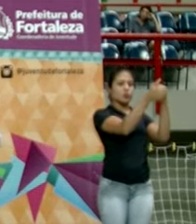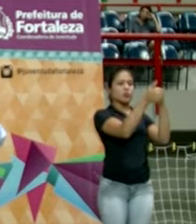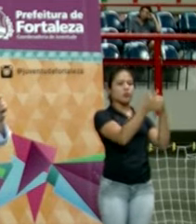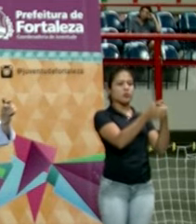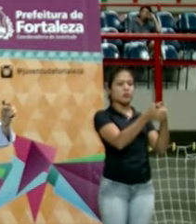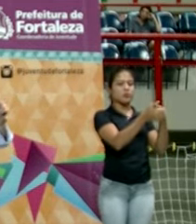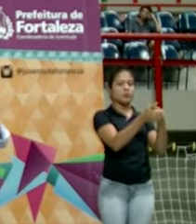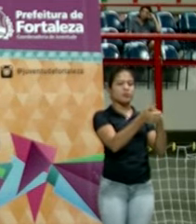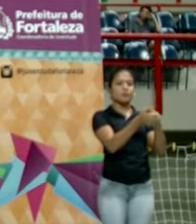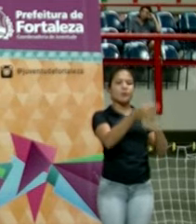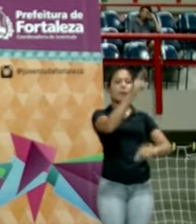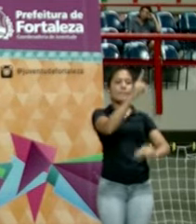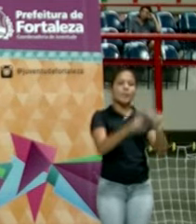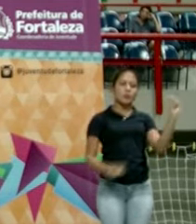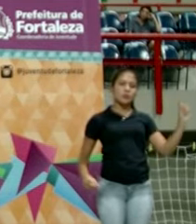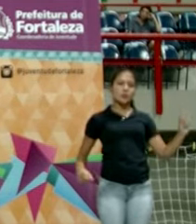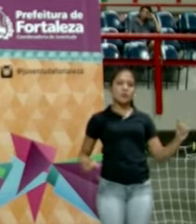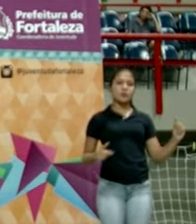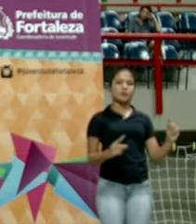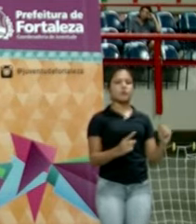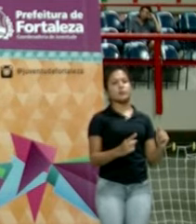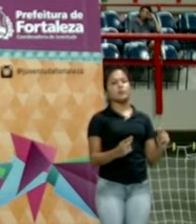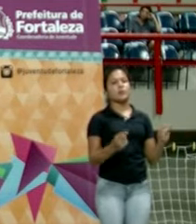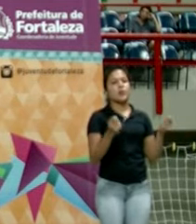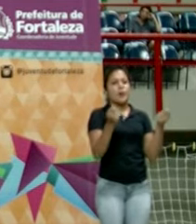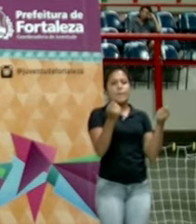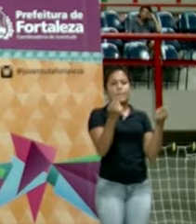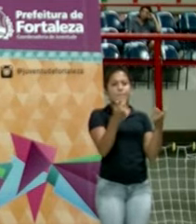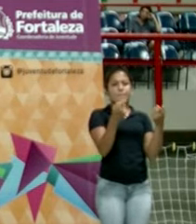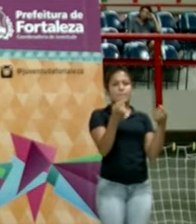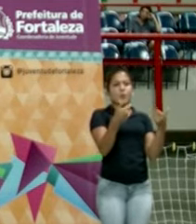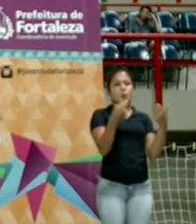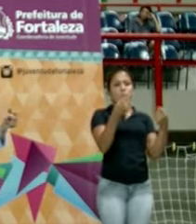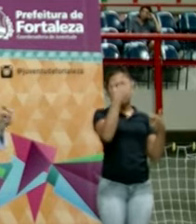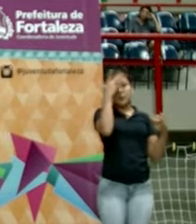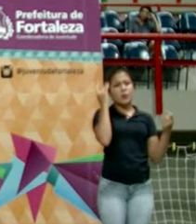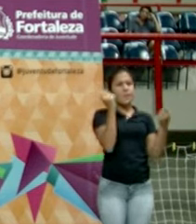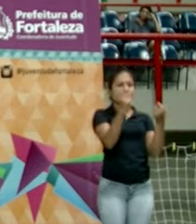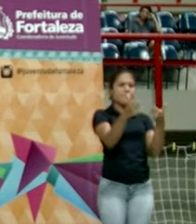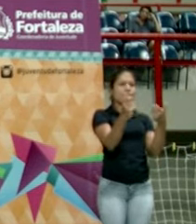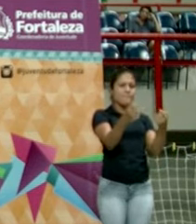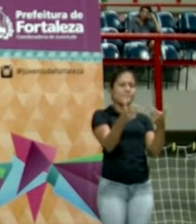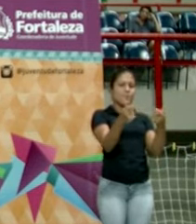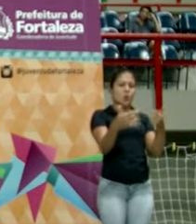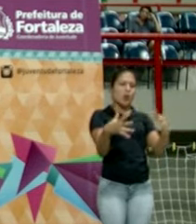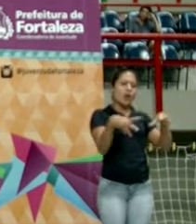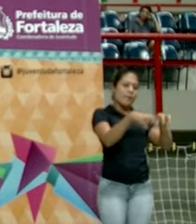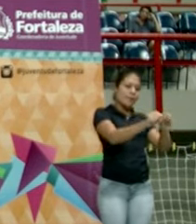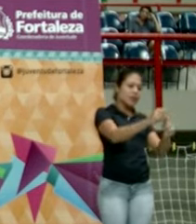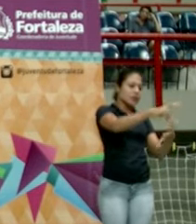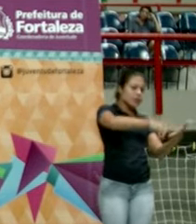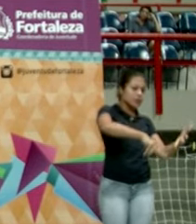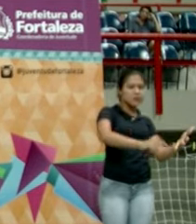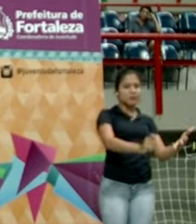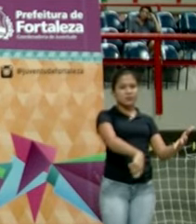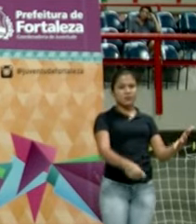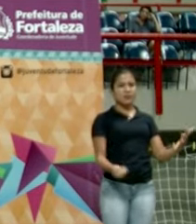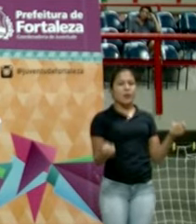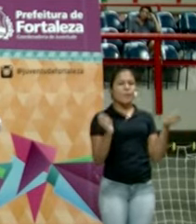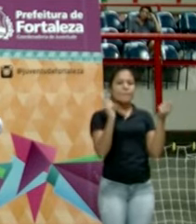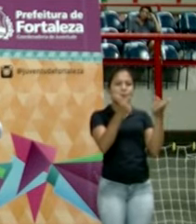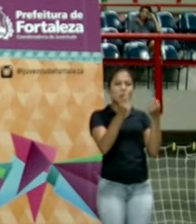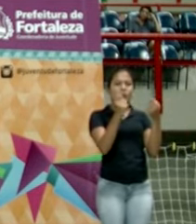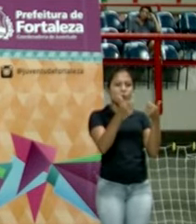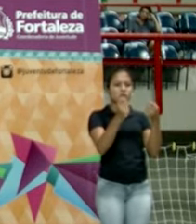elas foram proibidas. Pouquíssimos tinham acesso a essa obra. Somente aqueles que obviamente